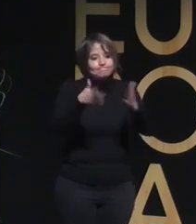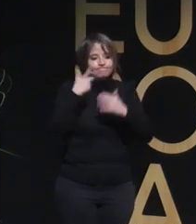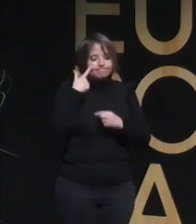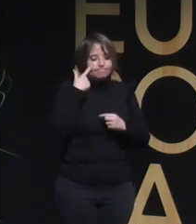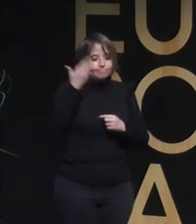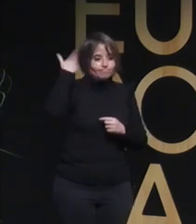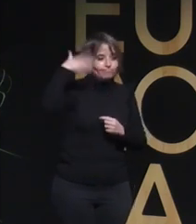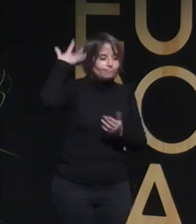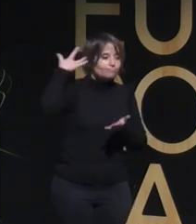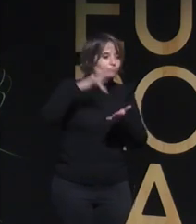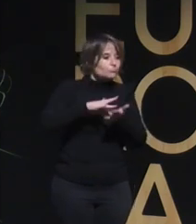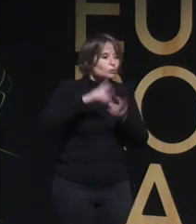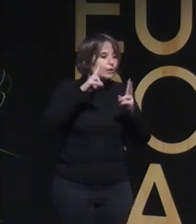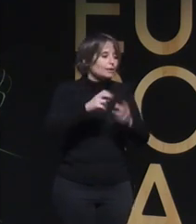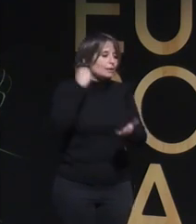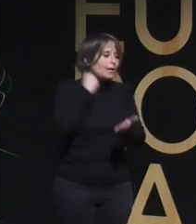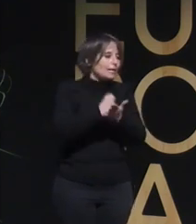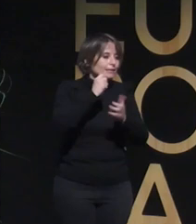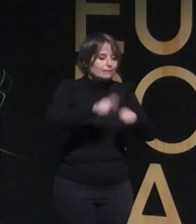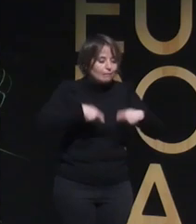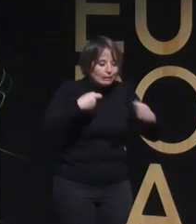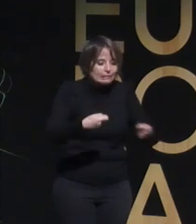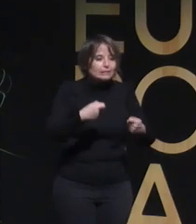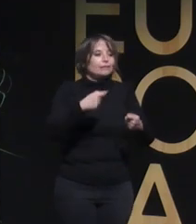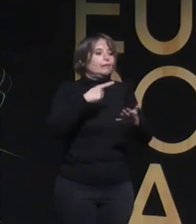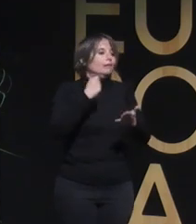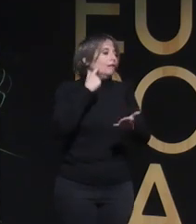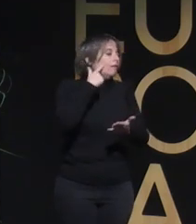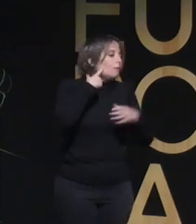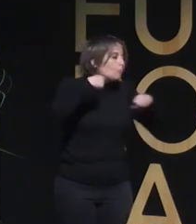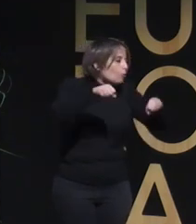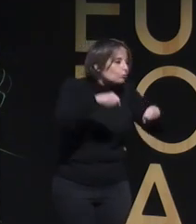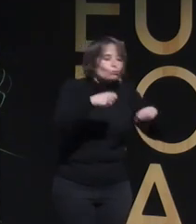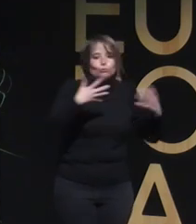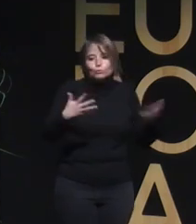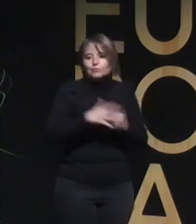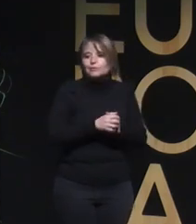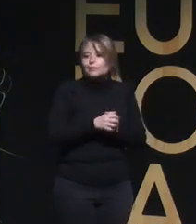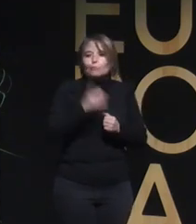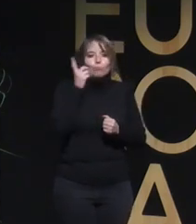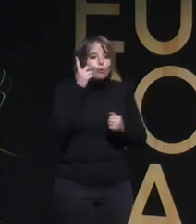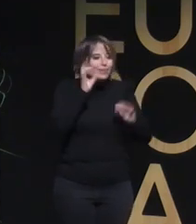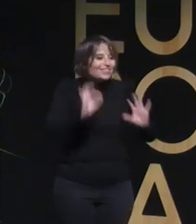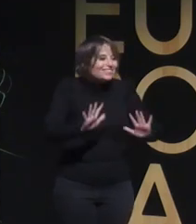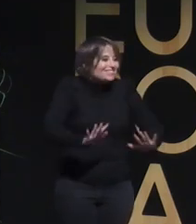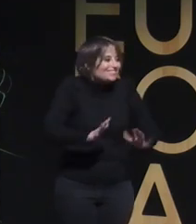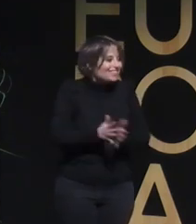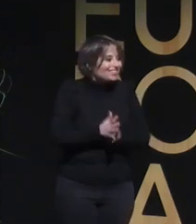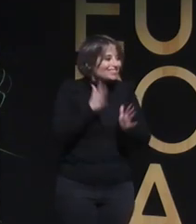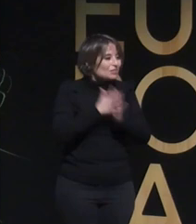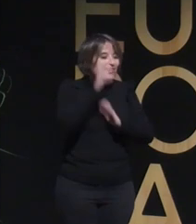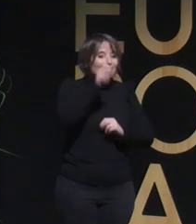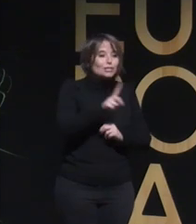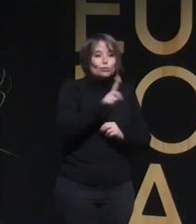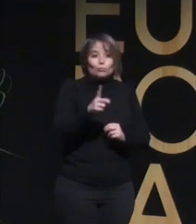podían ser las zapatillas deportivas de X marca, o en su momento podía ser la moto, o en su momento podía ser X. Y ya es algo que está con nosotros. Ya no es un tema de sí o no,